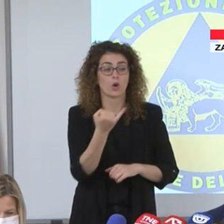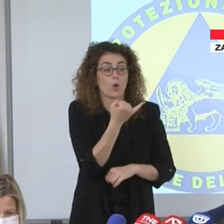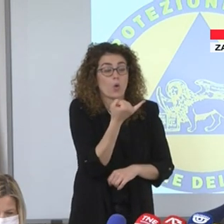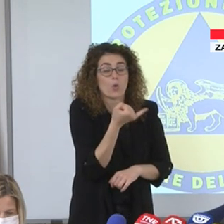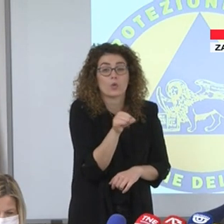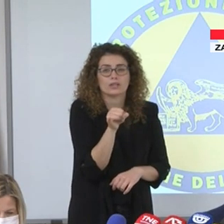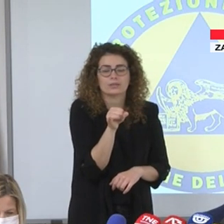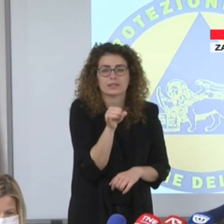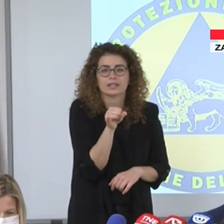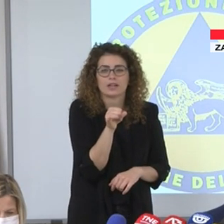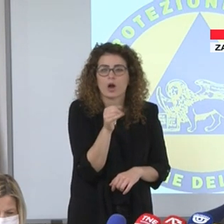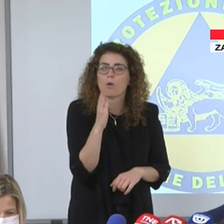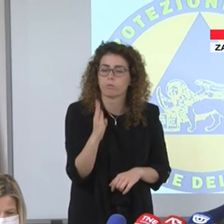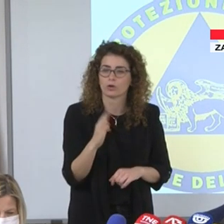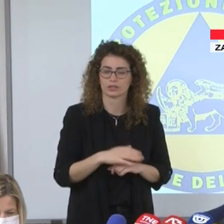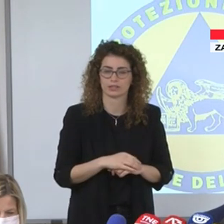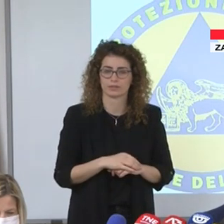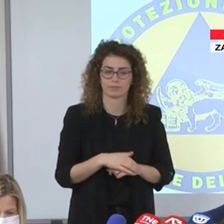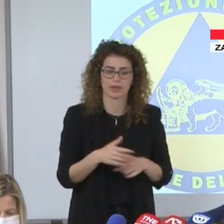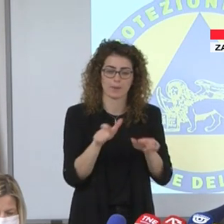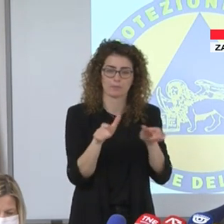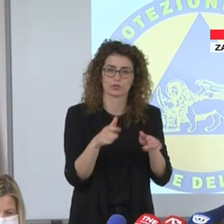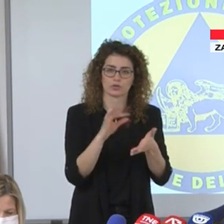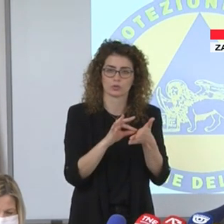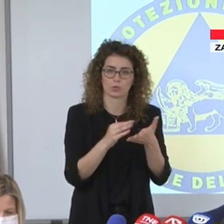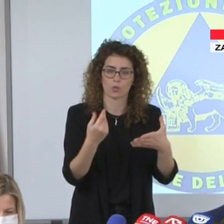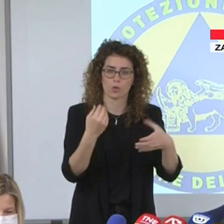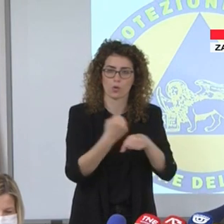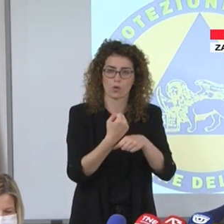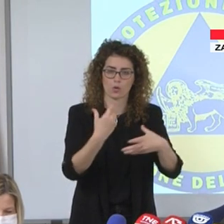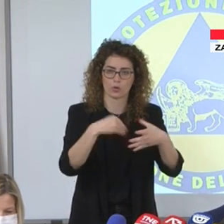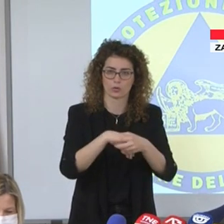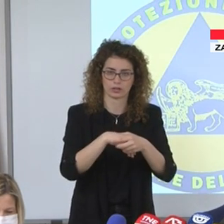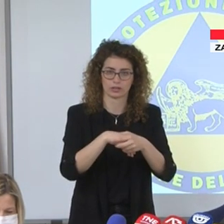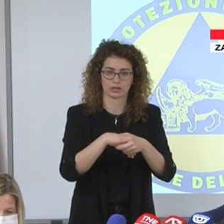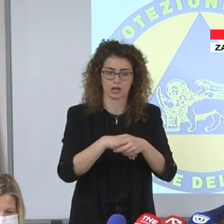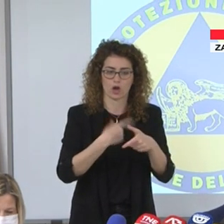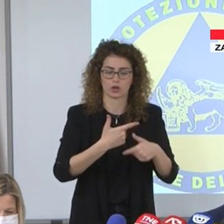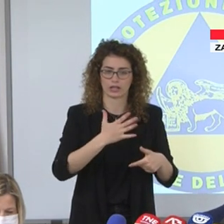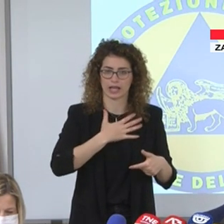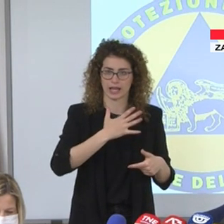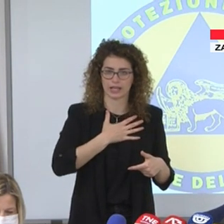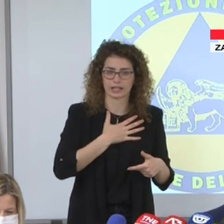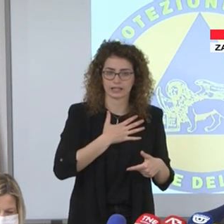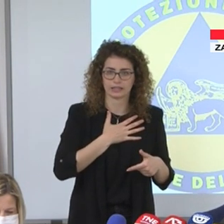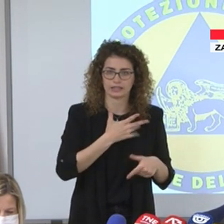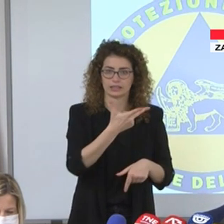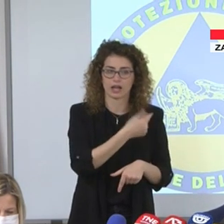volo. Prego. No, Bonnet. Il personale scolastico continuerà a seguire le classi di età oppure...